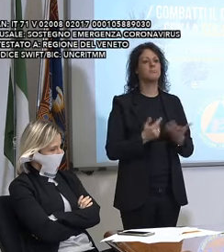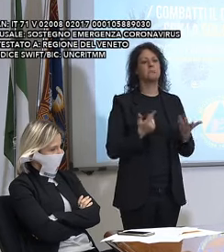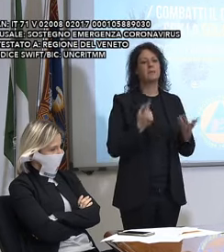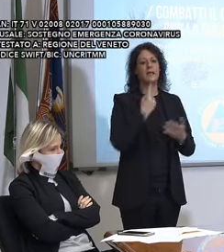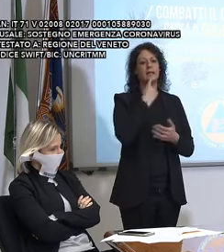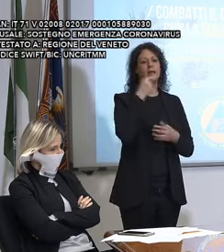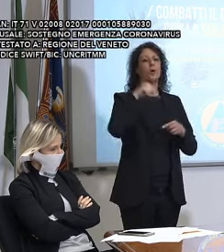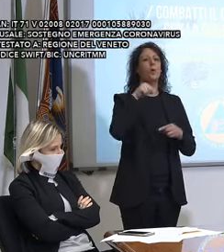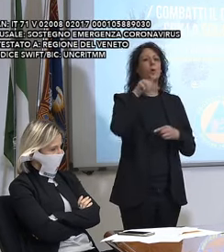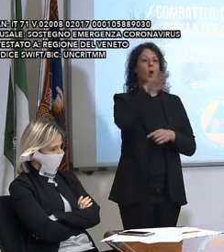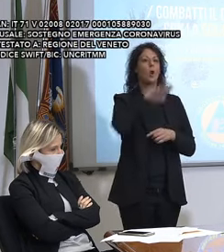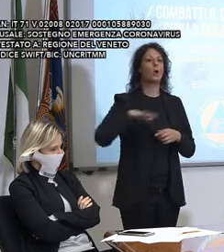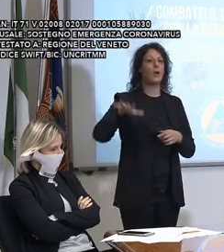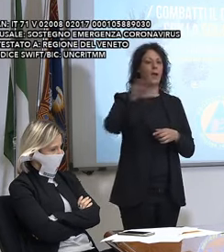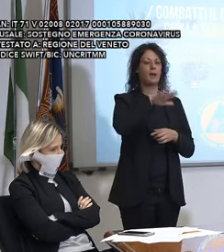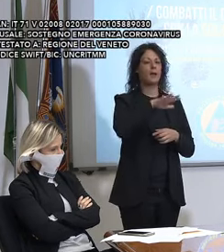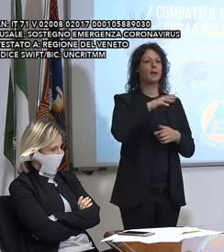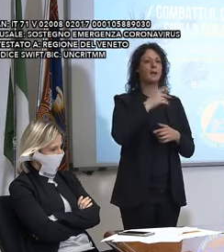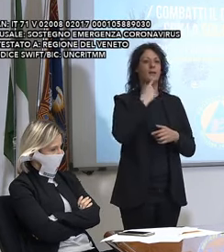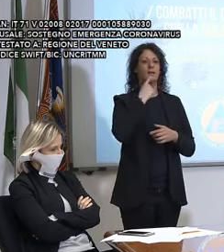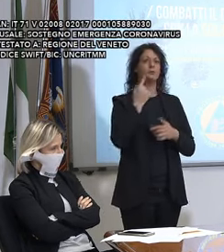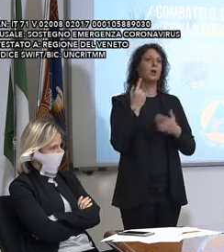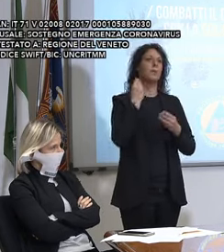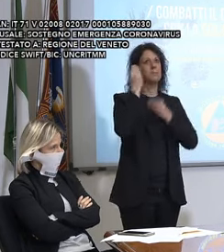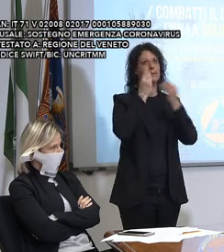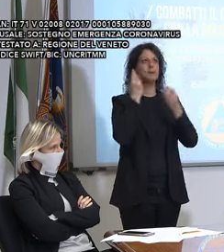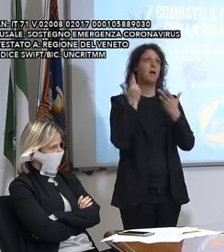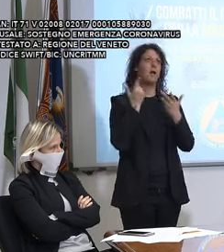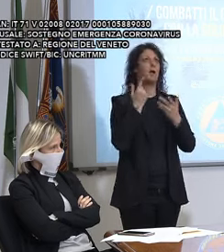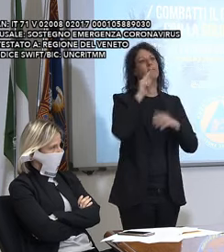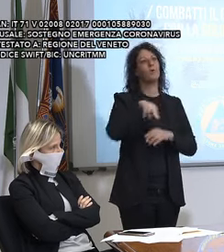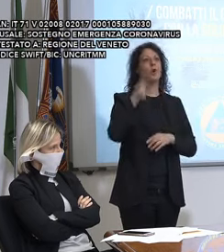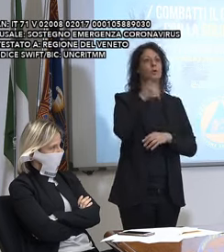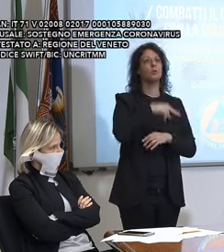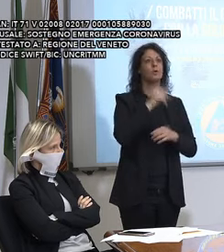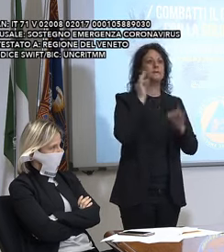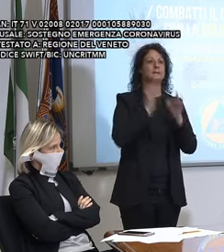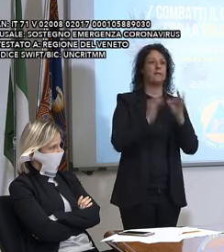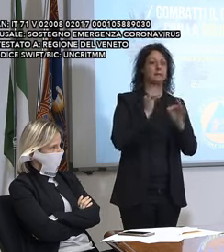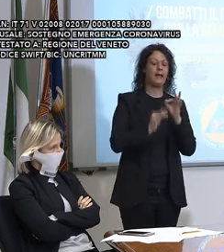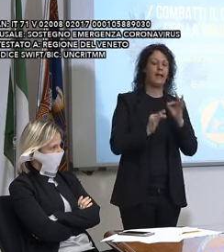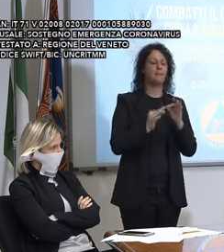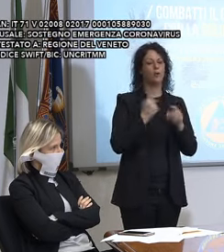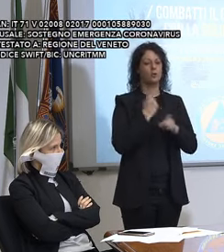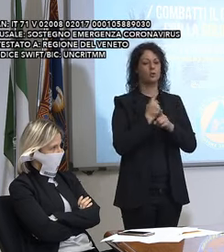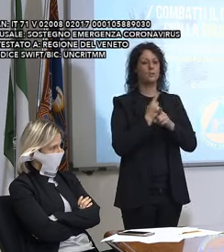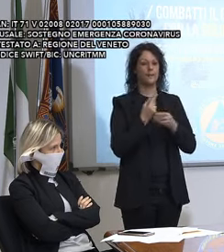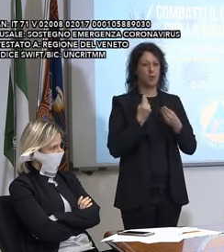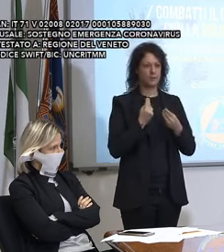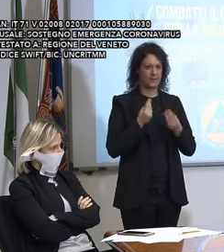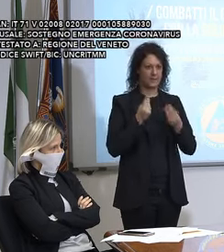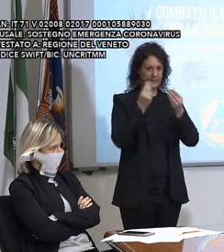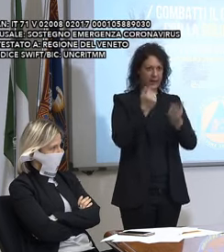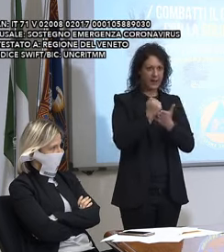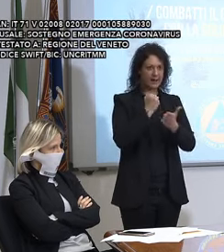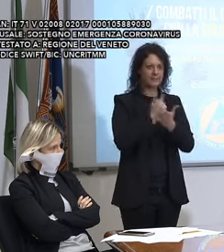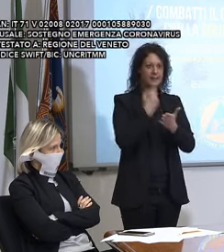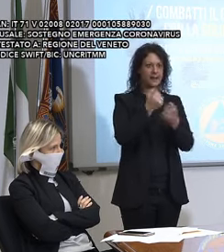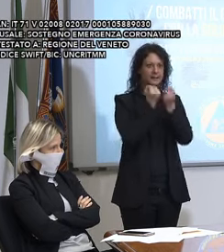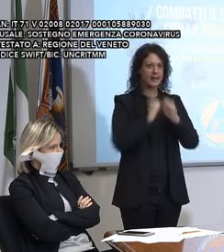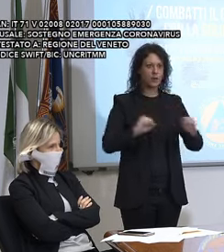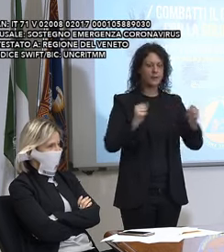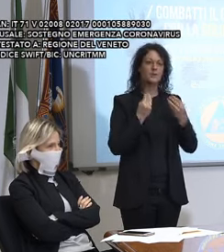più immaginifiche, no? Votiamo a settembre, cioè vuol dire che la democrazia la garantiamo dicendo alla gente che ad agosto inizia